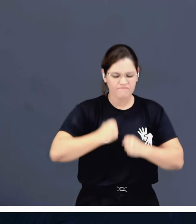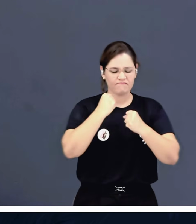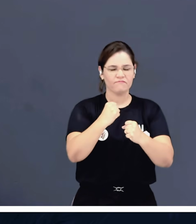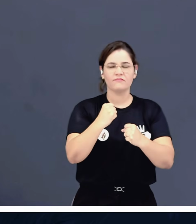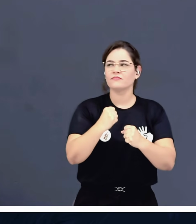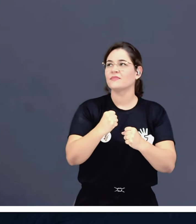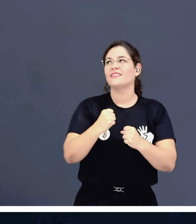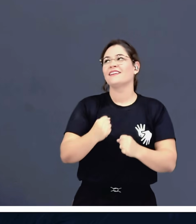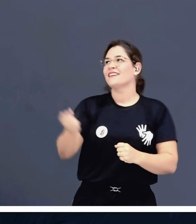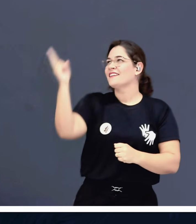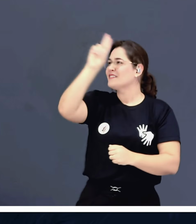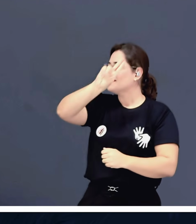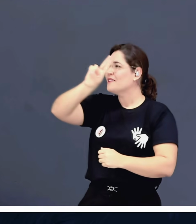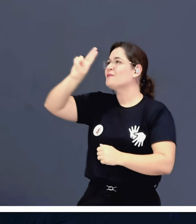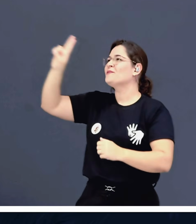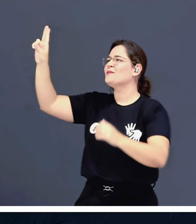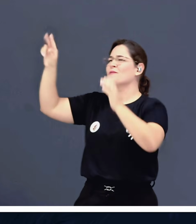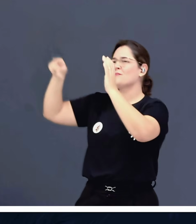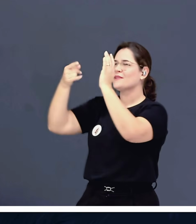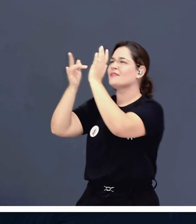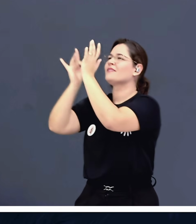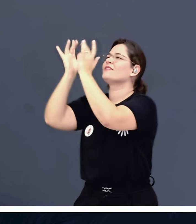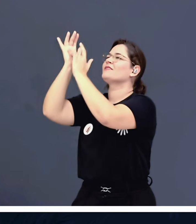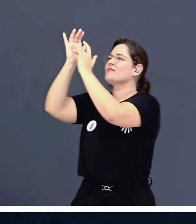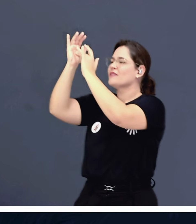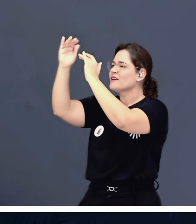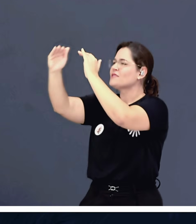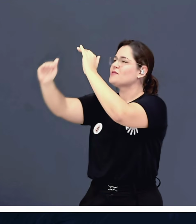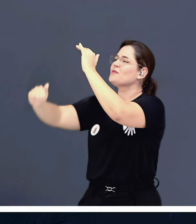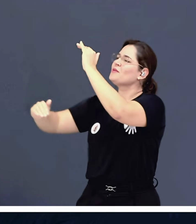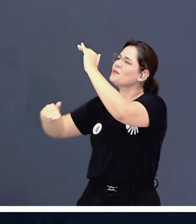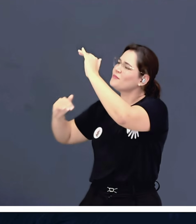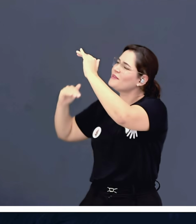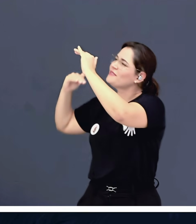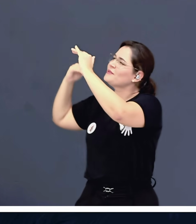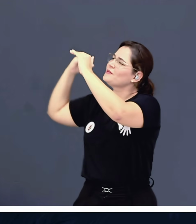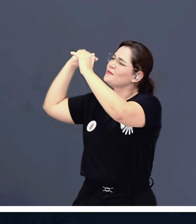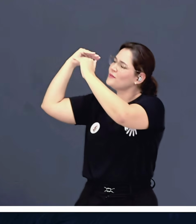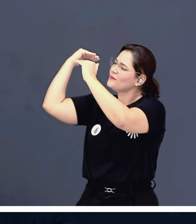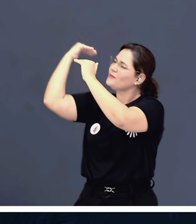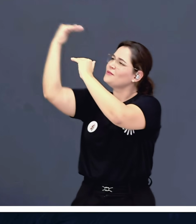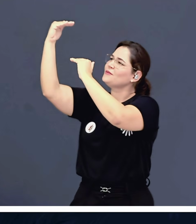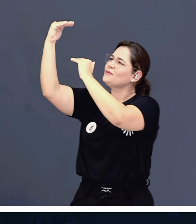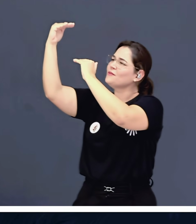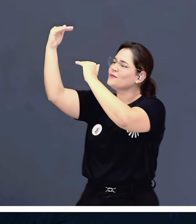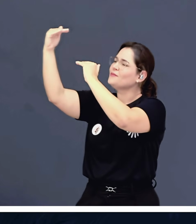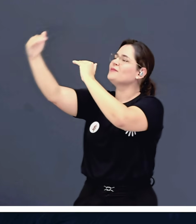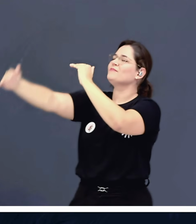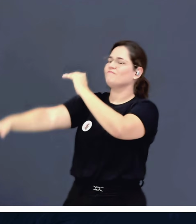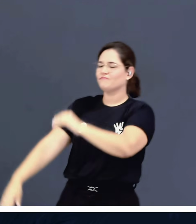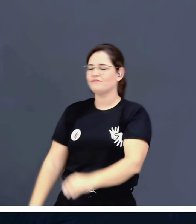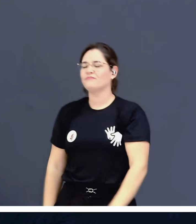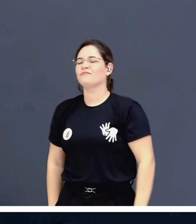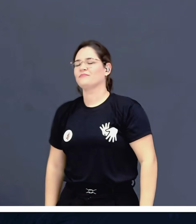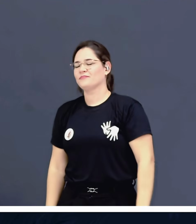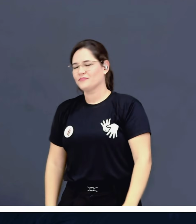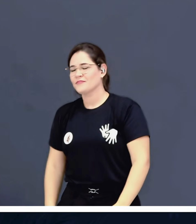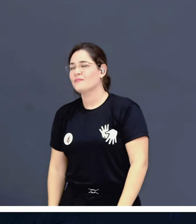e poderes. Ele é sobre todo nome, Ele é sobre todo nome.